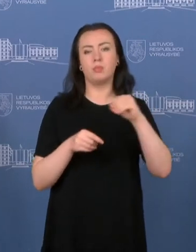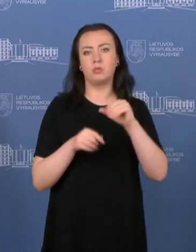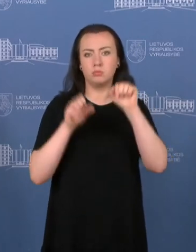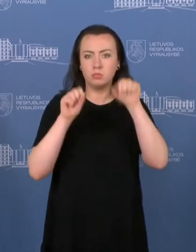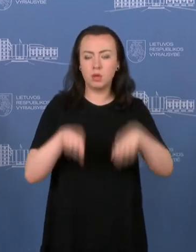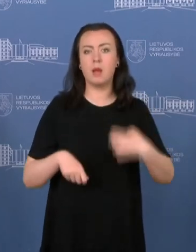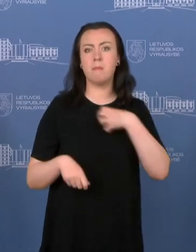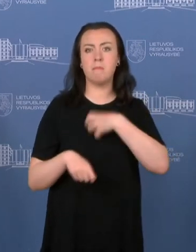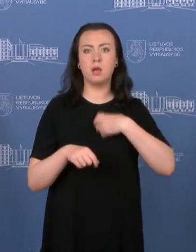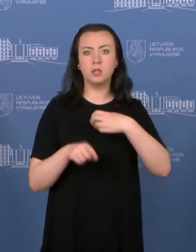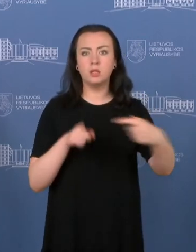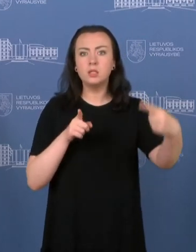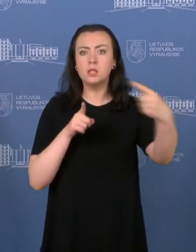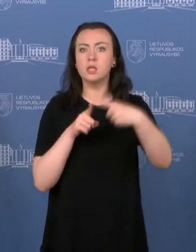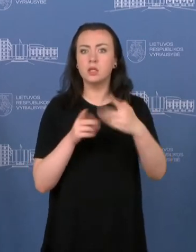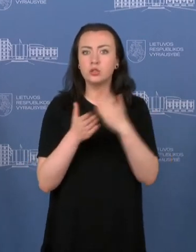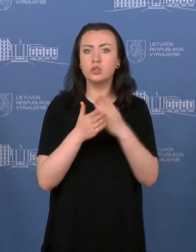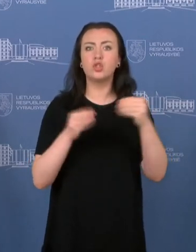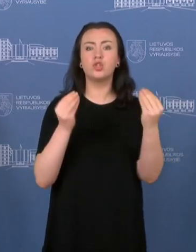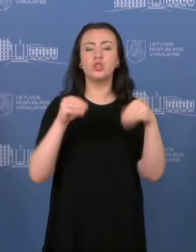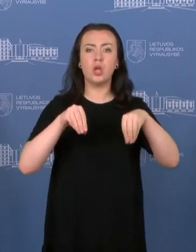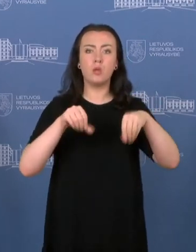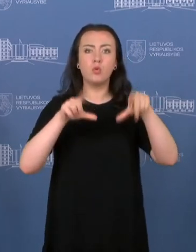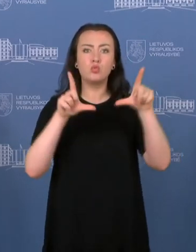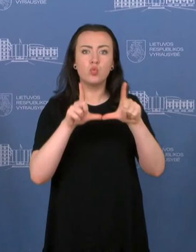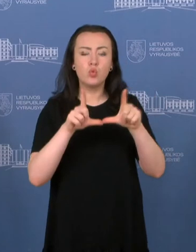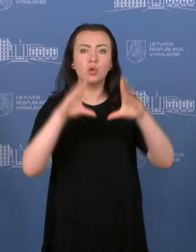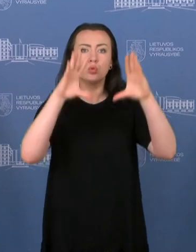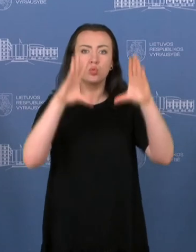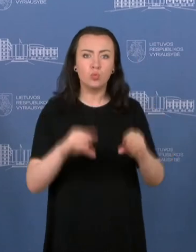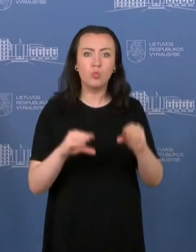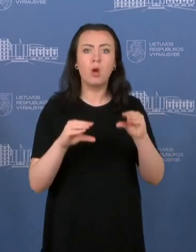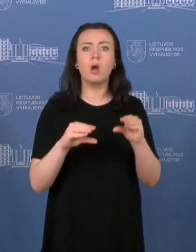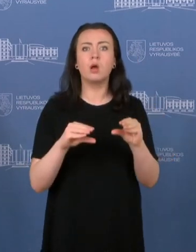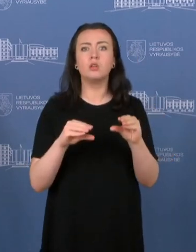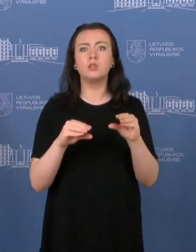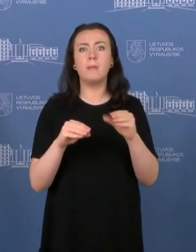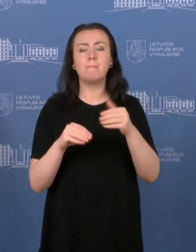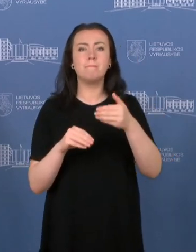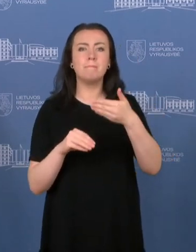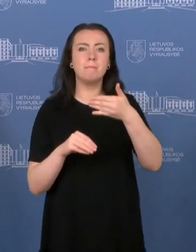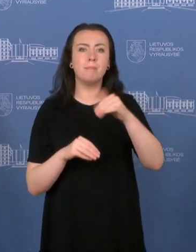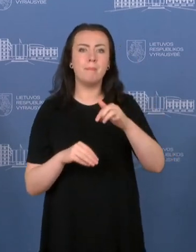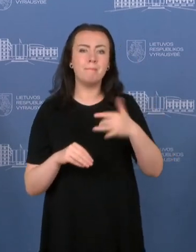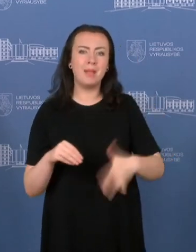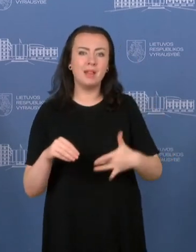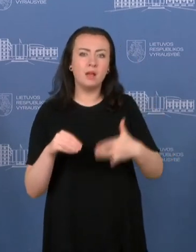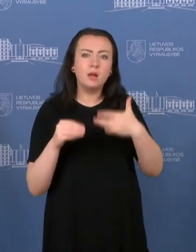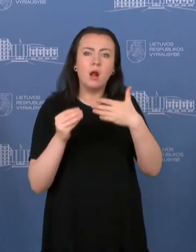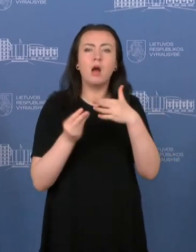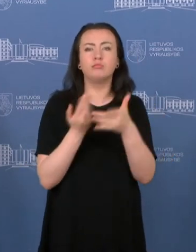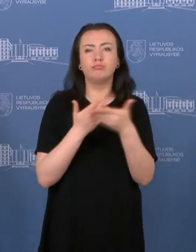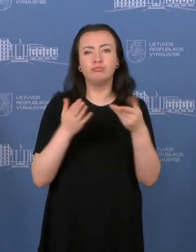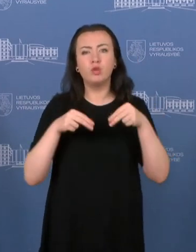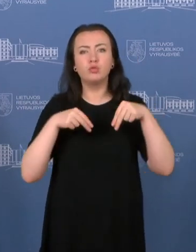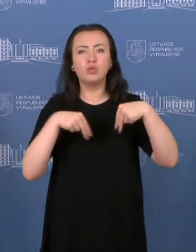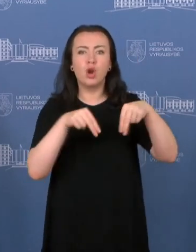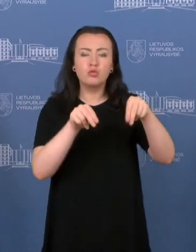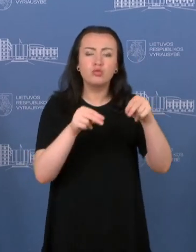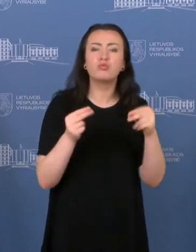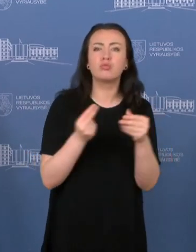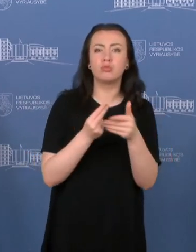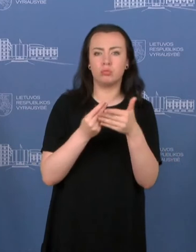Ir pagrindinis tikslas yra žemės ūkyje sumažinti mineralinių trąšų naudojimą. Tai yra dažniausiai ir